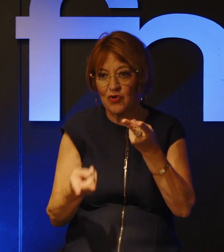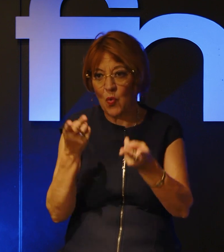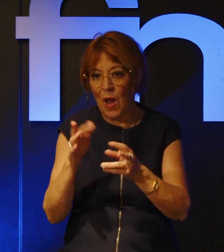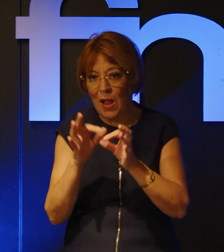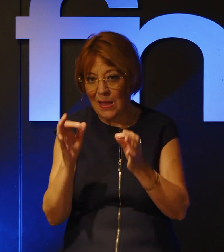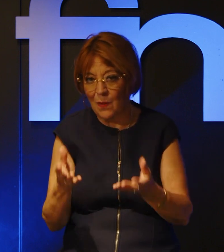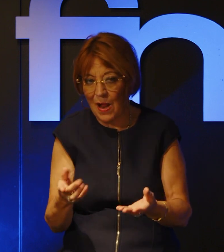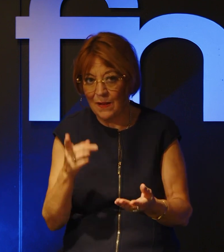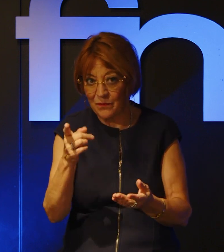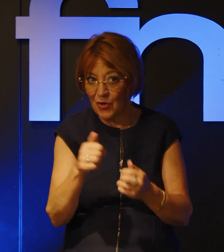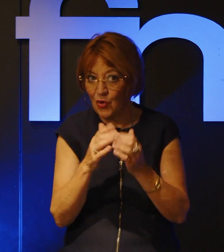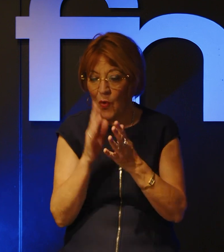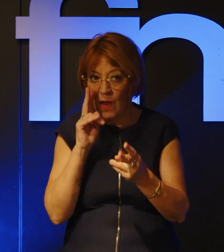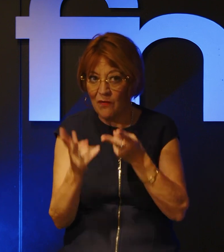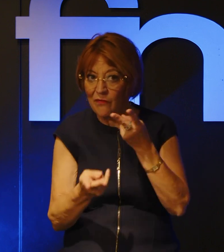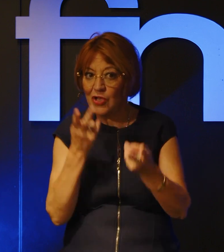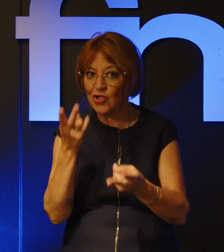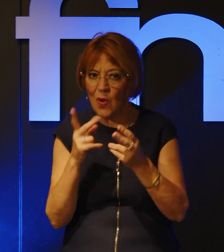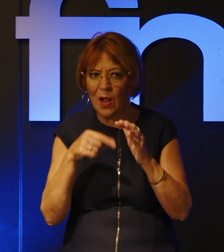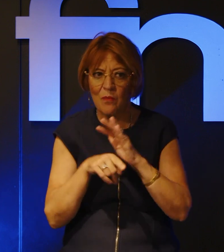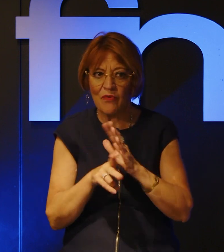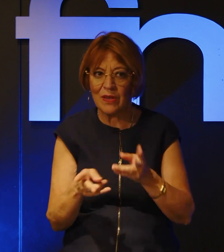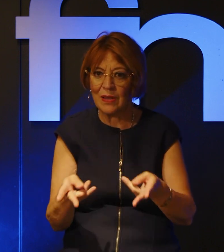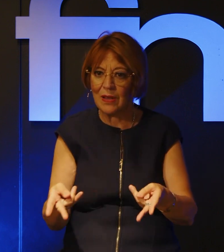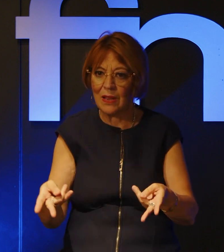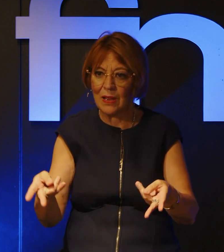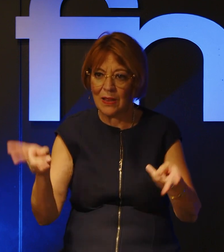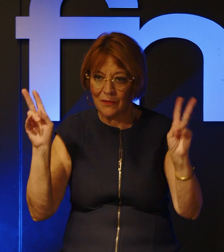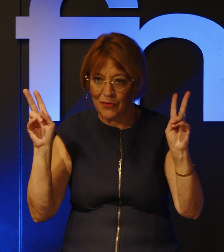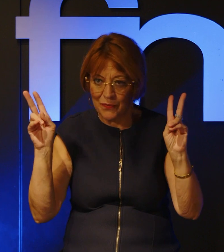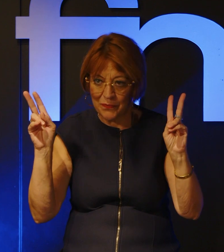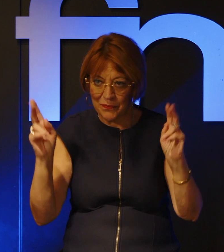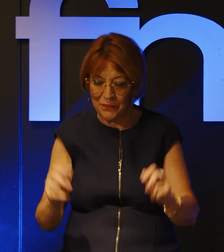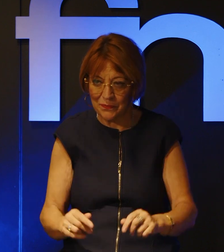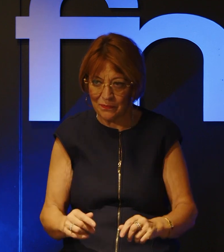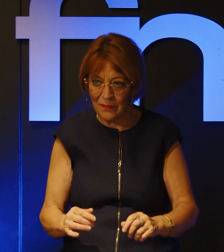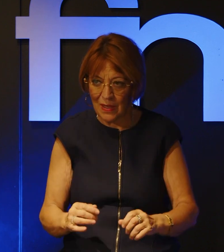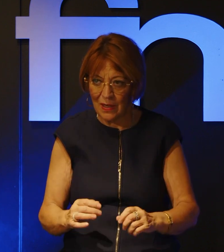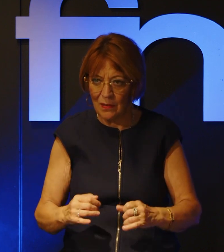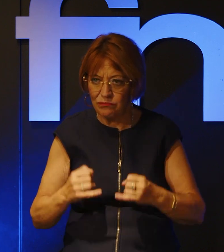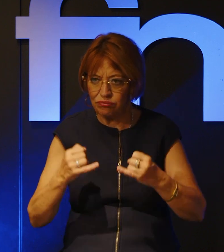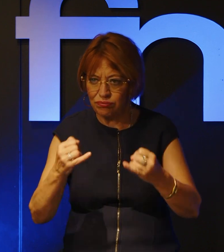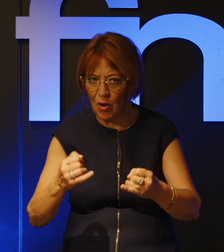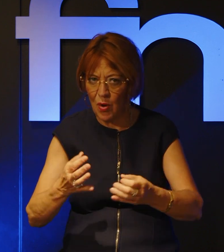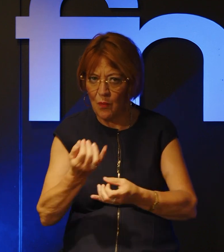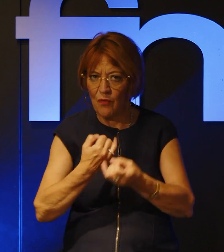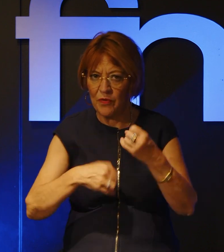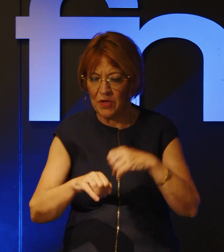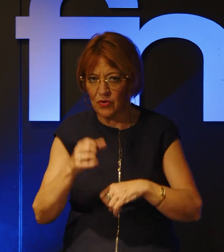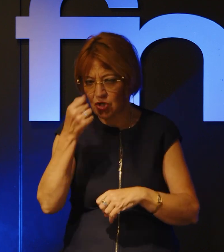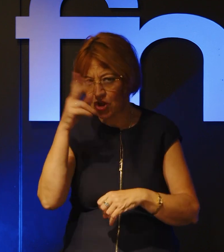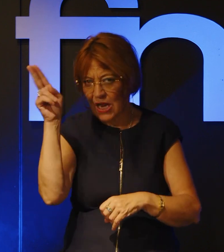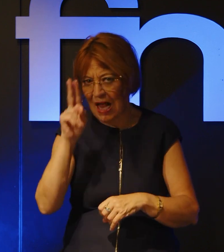interessante porque essa representação é é é é profundamente Livre vão sucedendo outros movimentos e outros momentos na história da